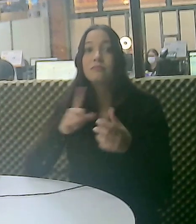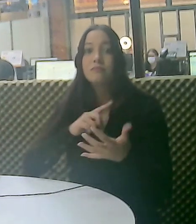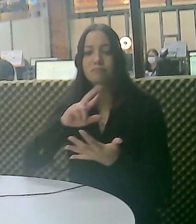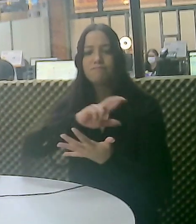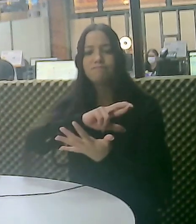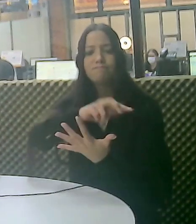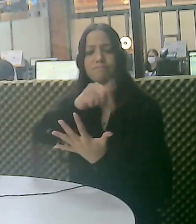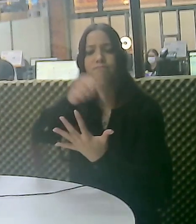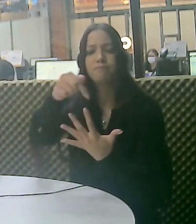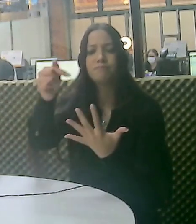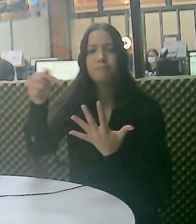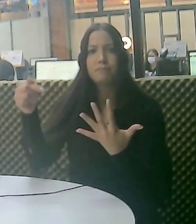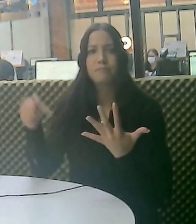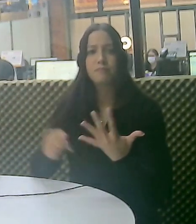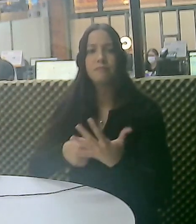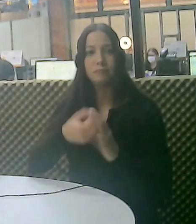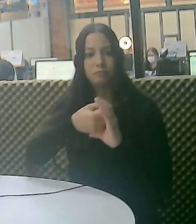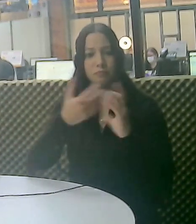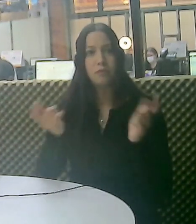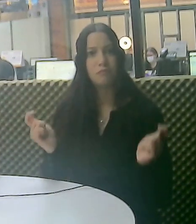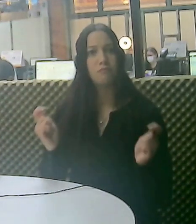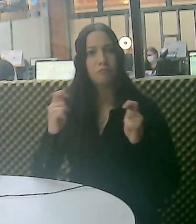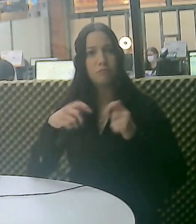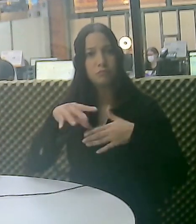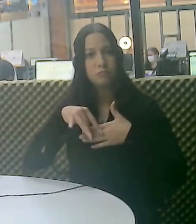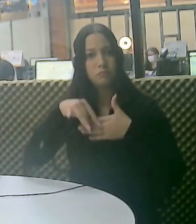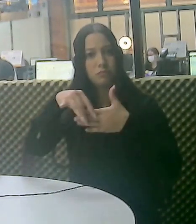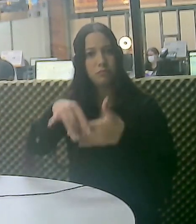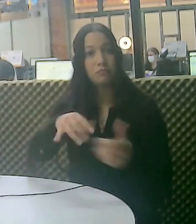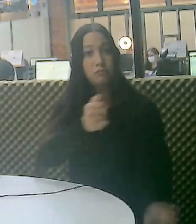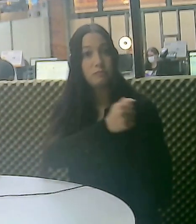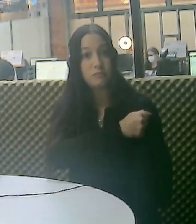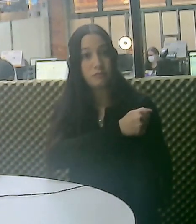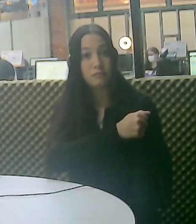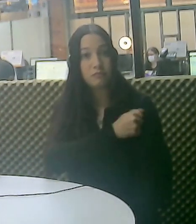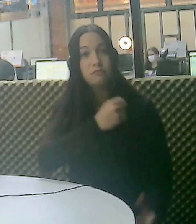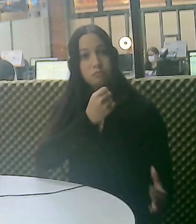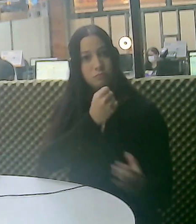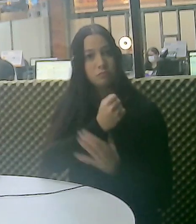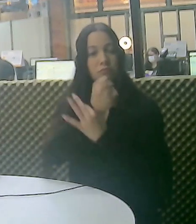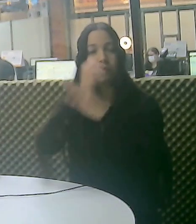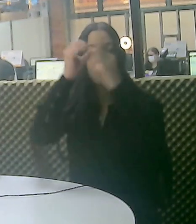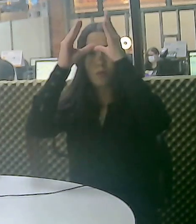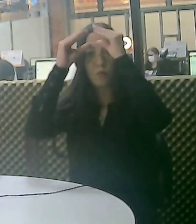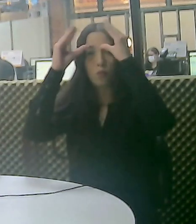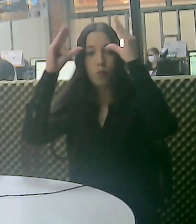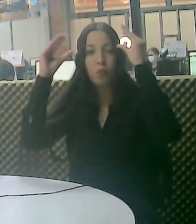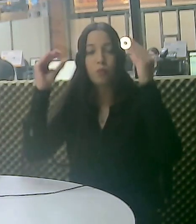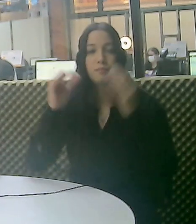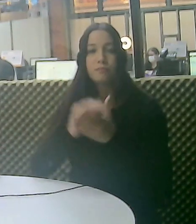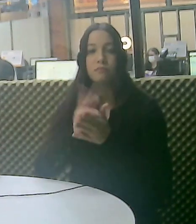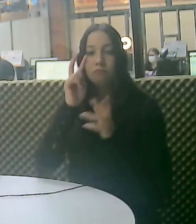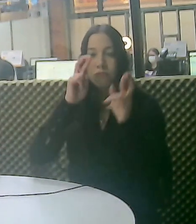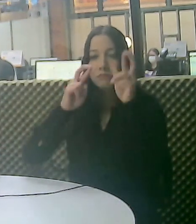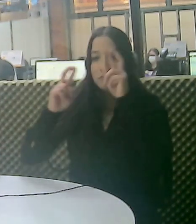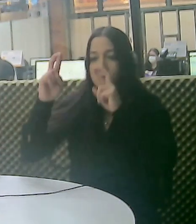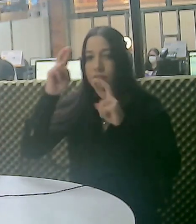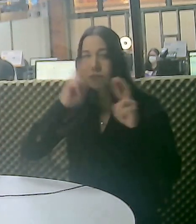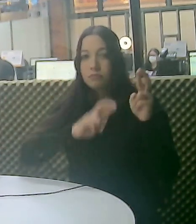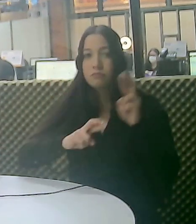várias exigências para garantir que estão aptos a transportar estudantes com segurança e conforto. As vistorias são